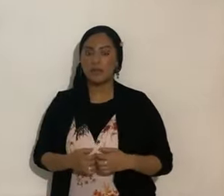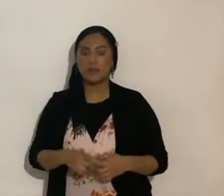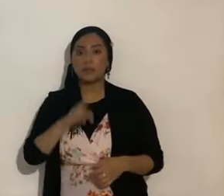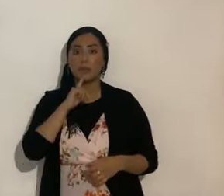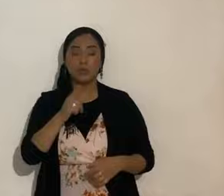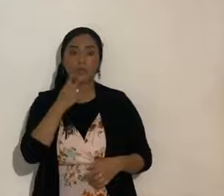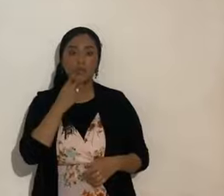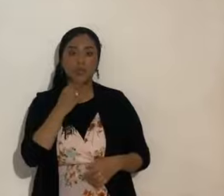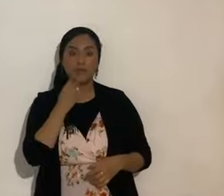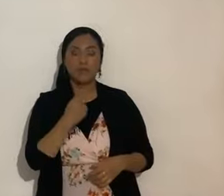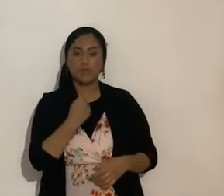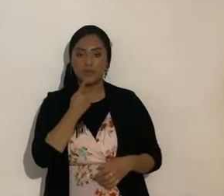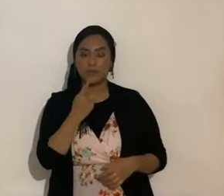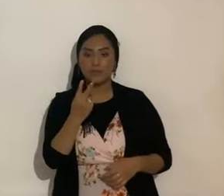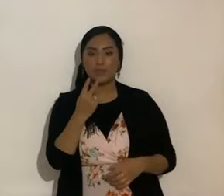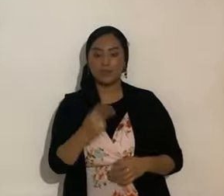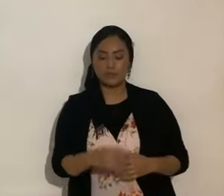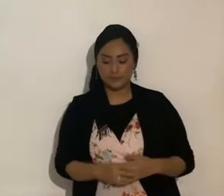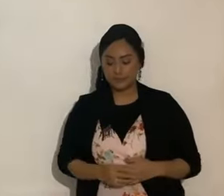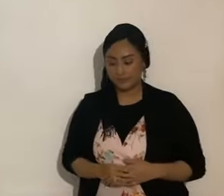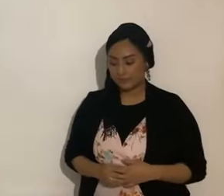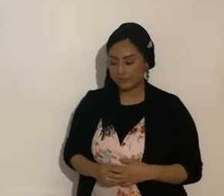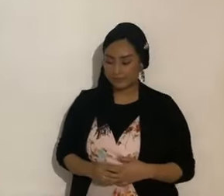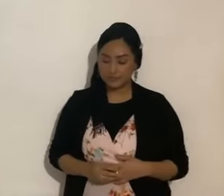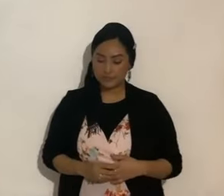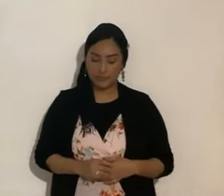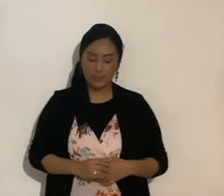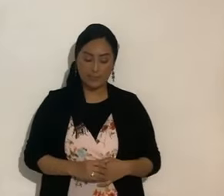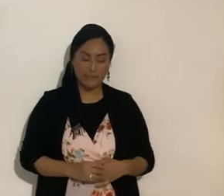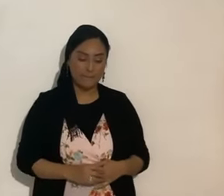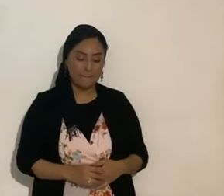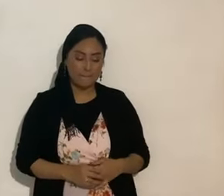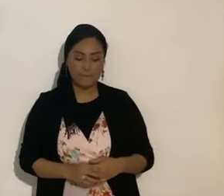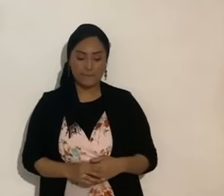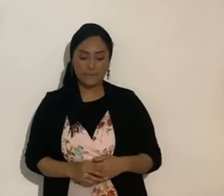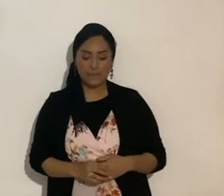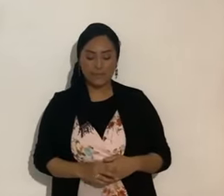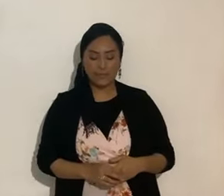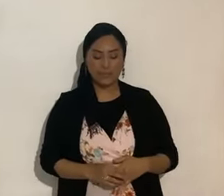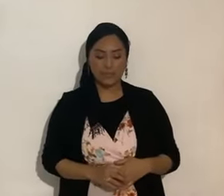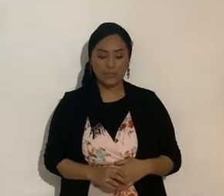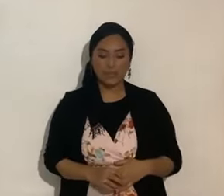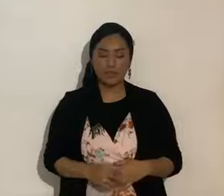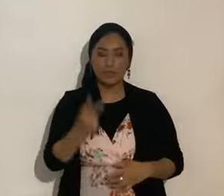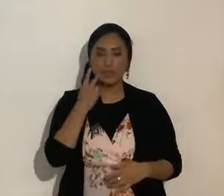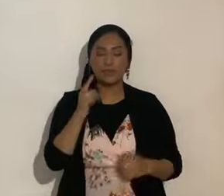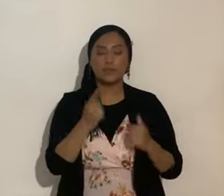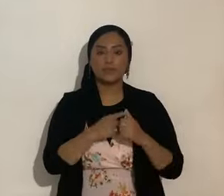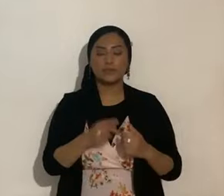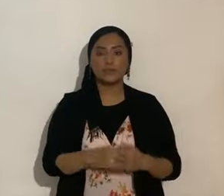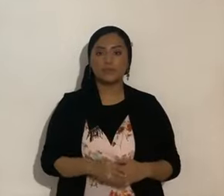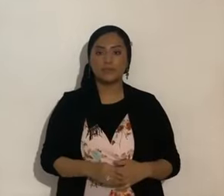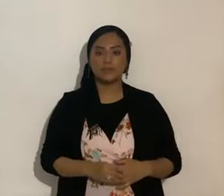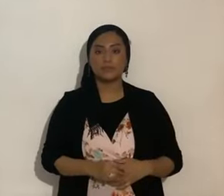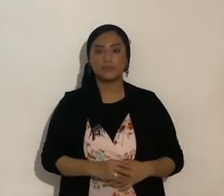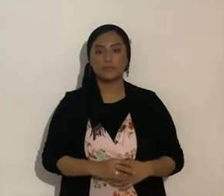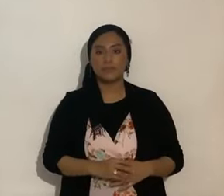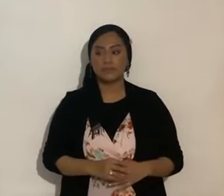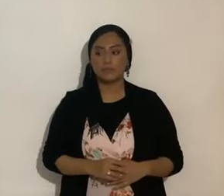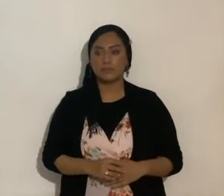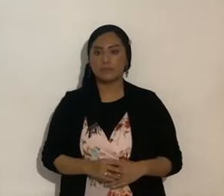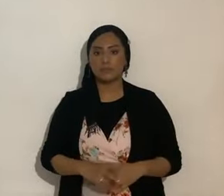los voy a leer, véanme tantito y vamos terminando. En el original, no anoten, véanme primero. Dice, no me